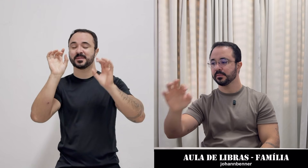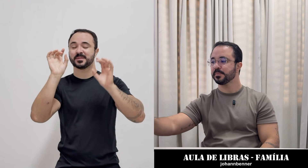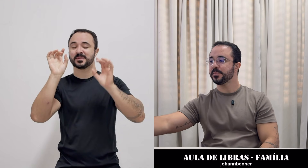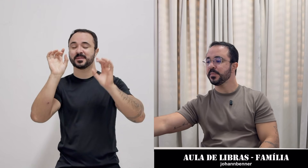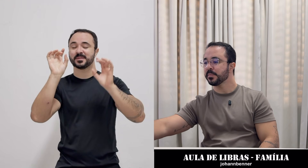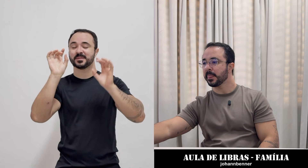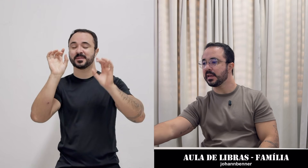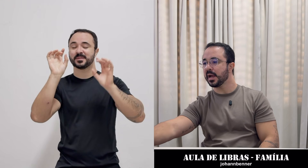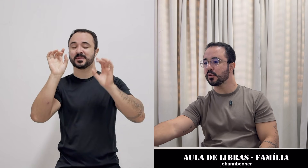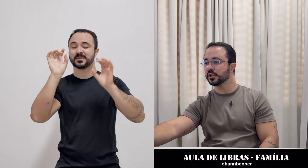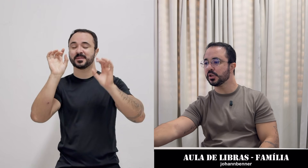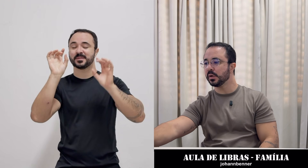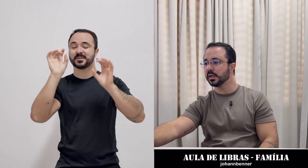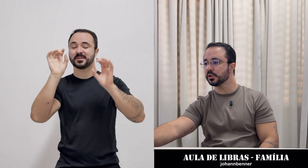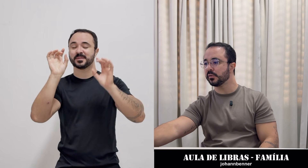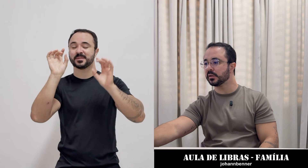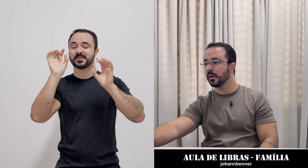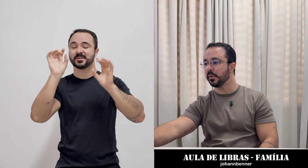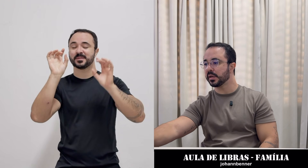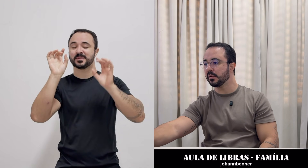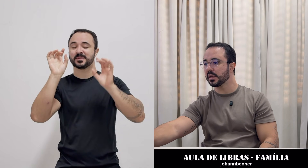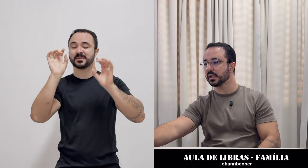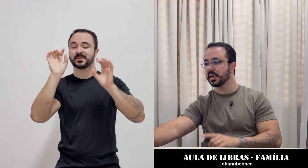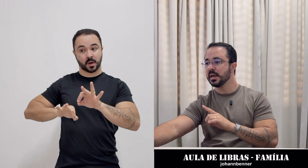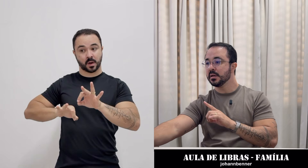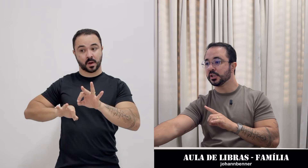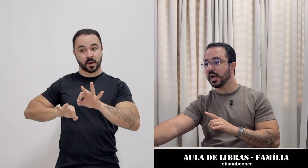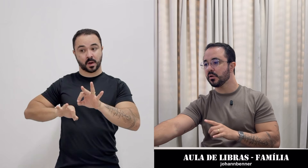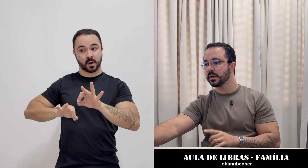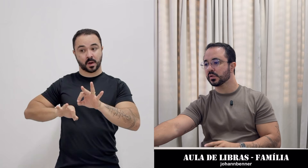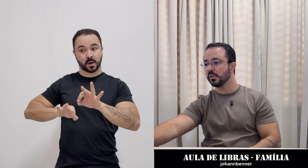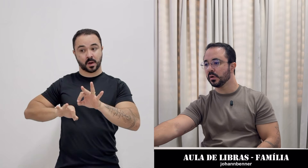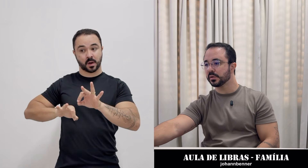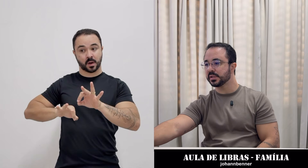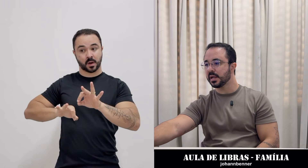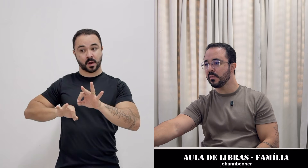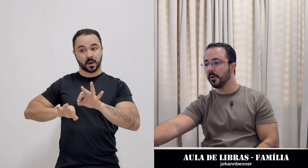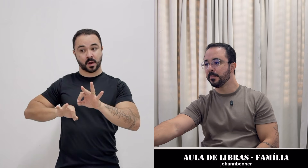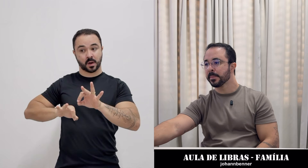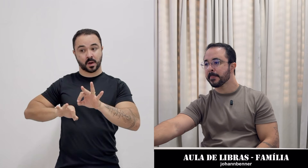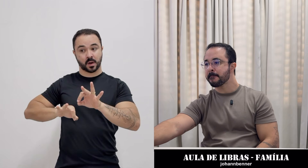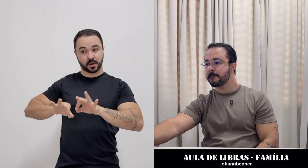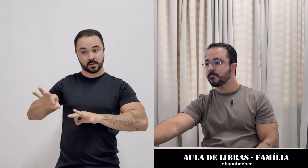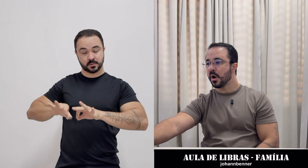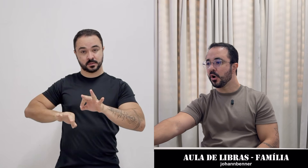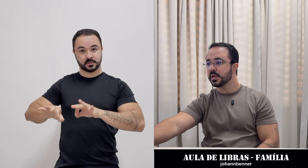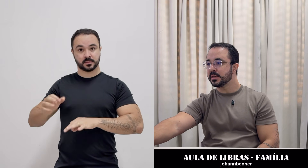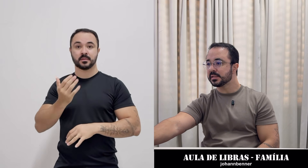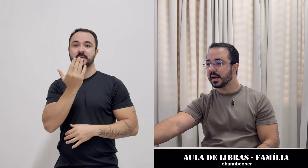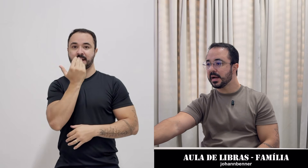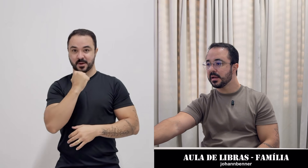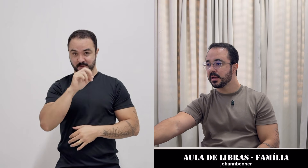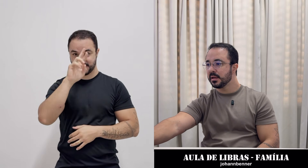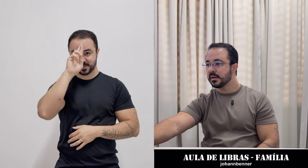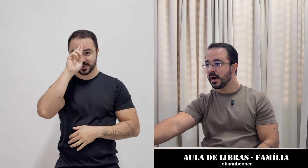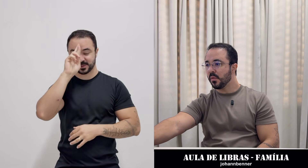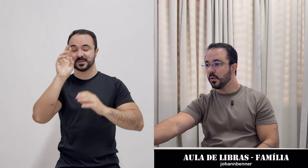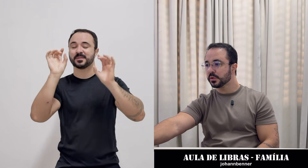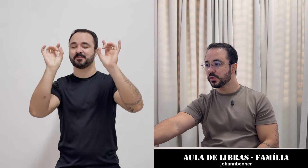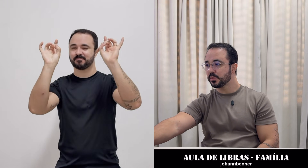Almoço. E aí, continuando, deixa eu voltar um pouquinho, que já começou um outro sinal, ó.